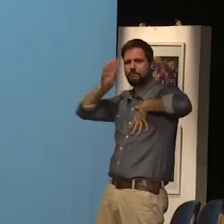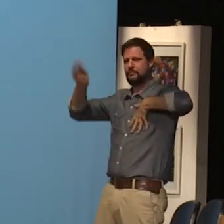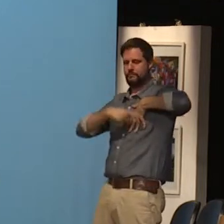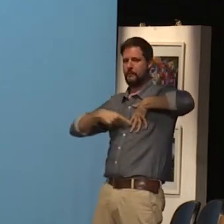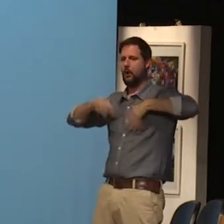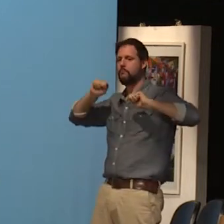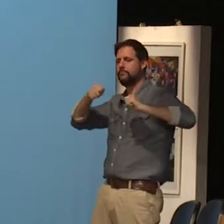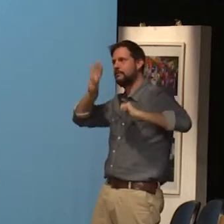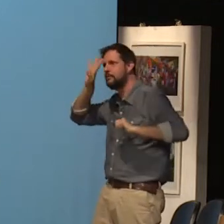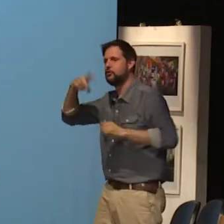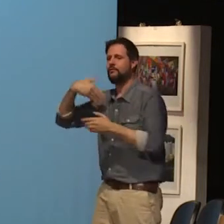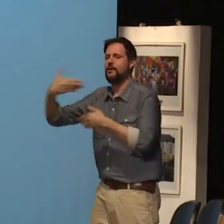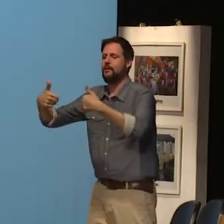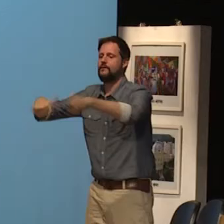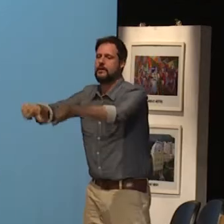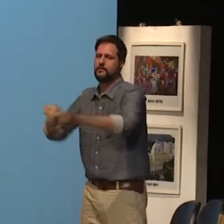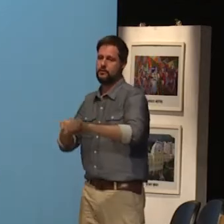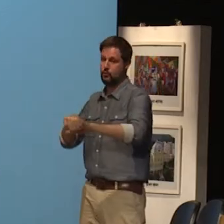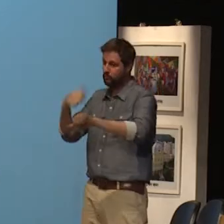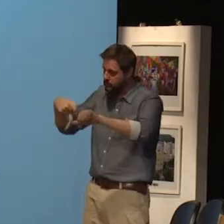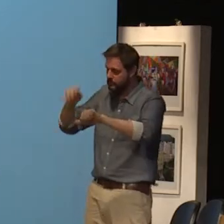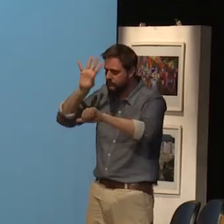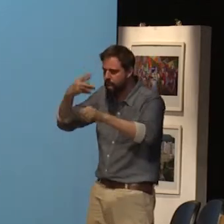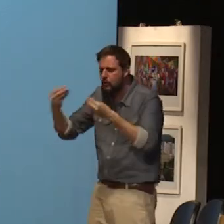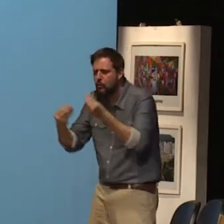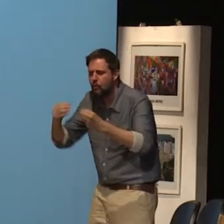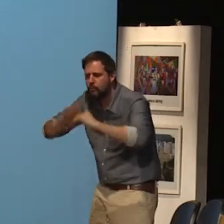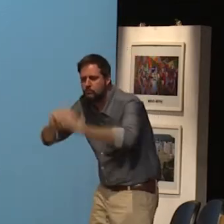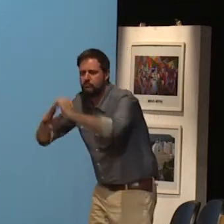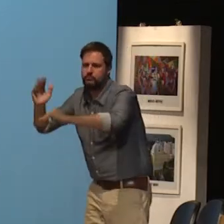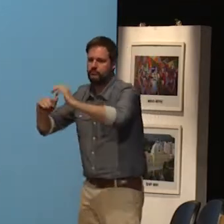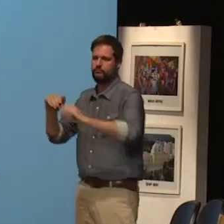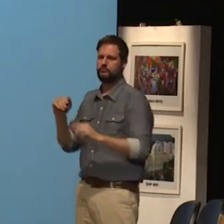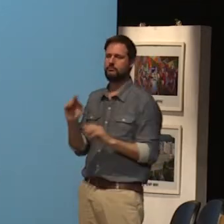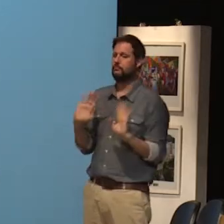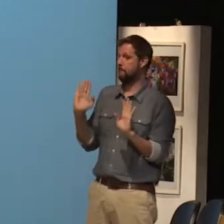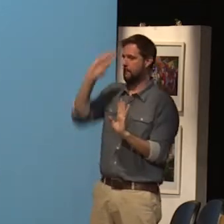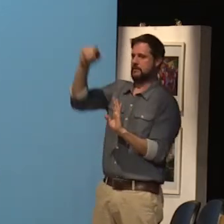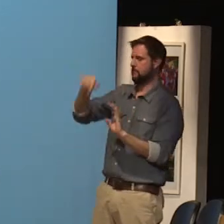ver que são opções de avaliação, e é importante a gente ver isso no